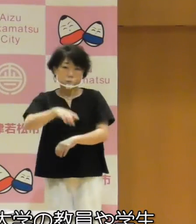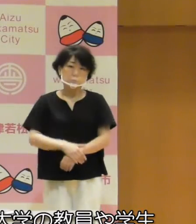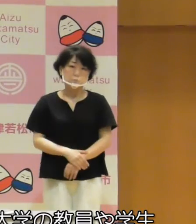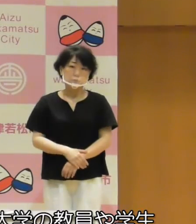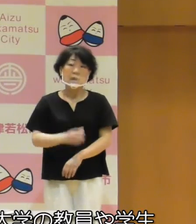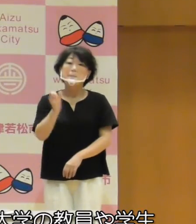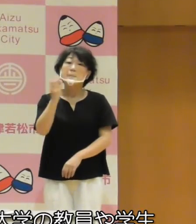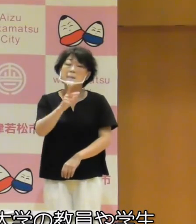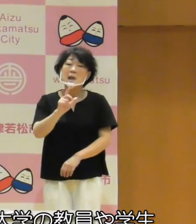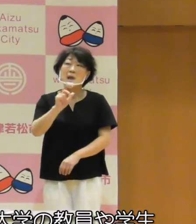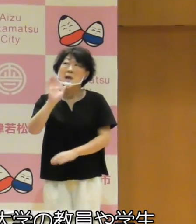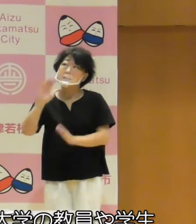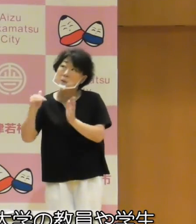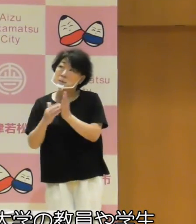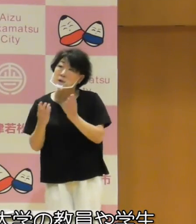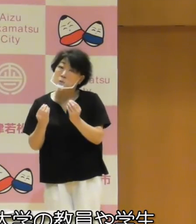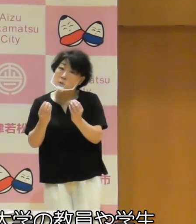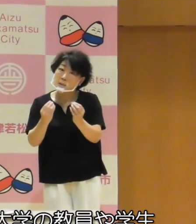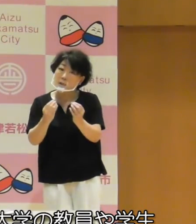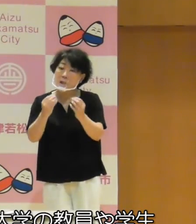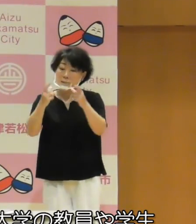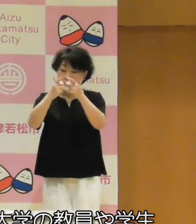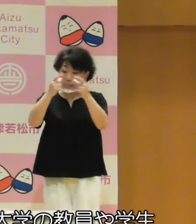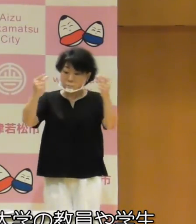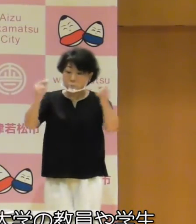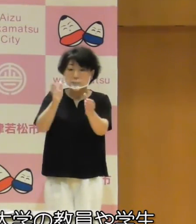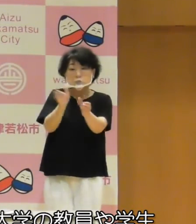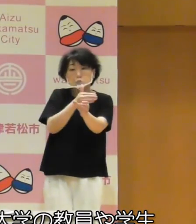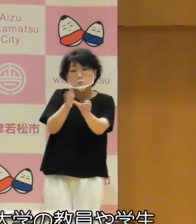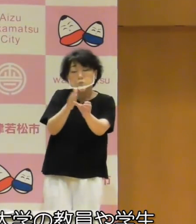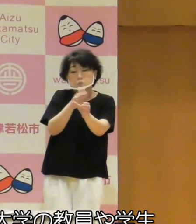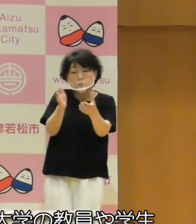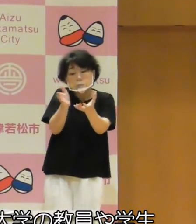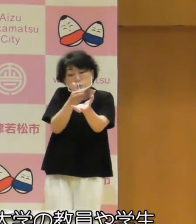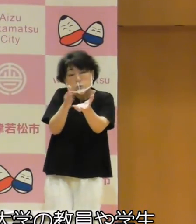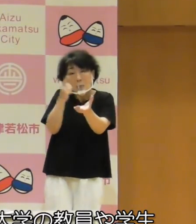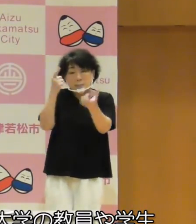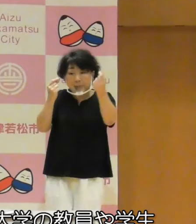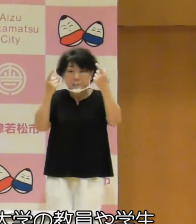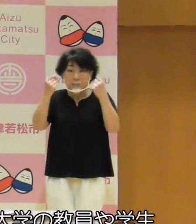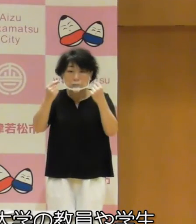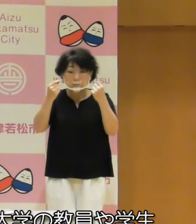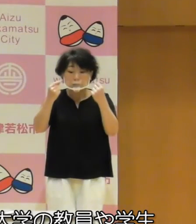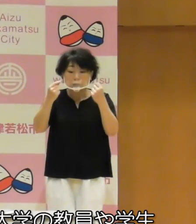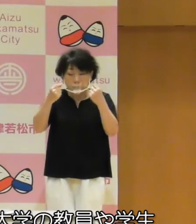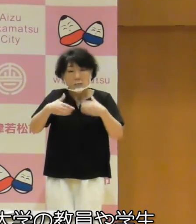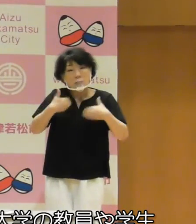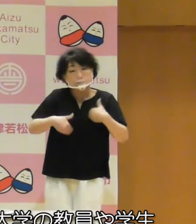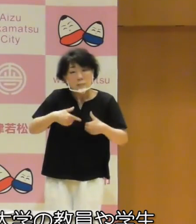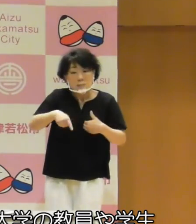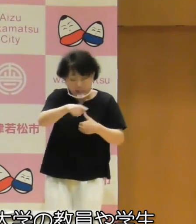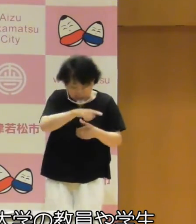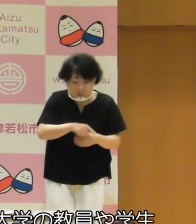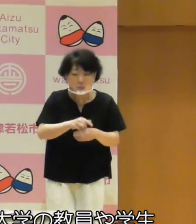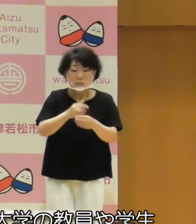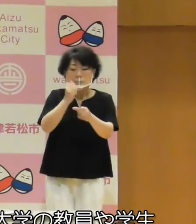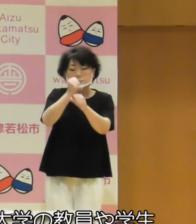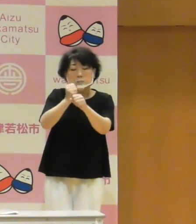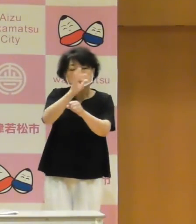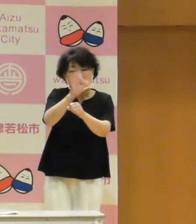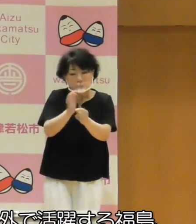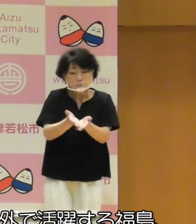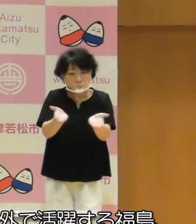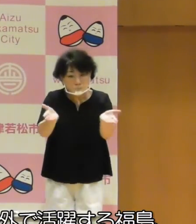年通り、全国の漆芸大学の先生や学生の皆さんによる漆のアート作品展示